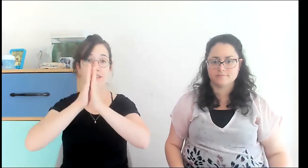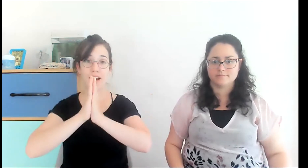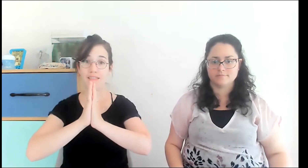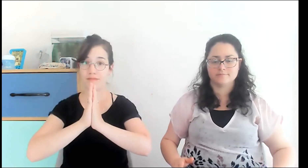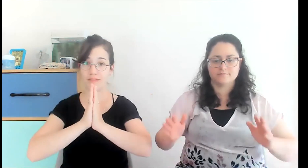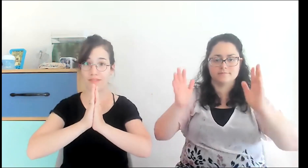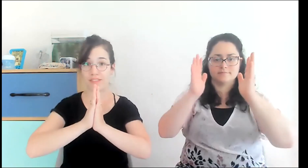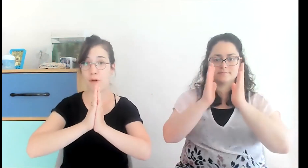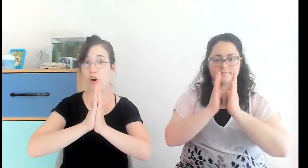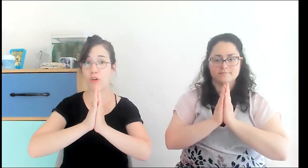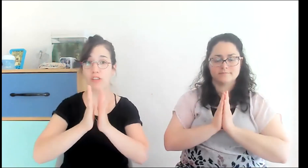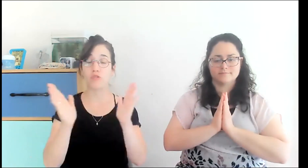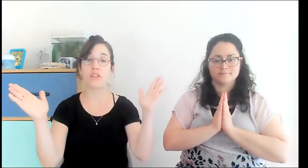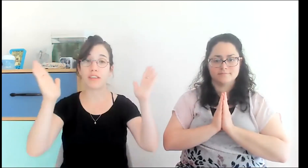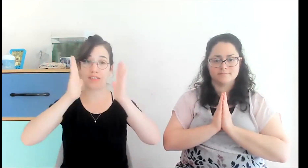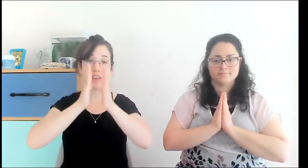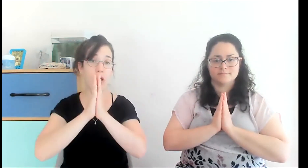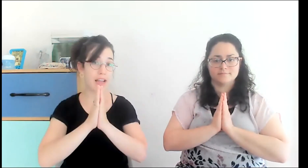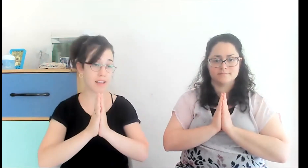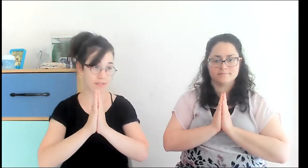תקווה. זה מאוד מאוד אינטואיטיבי, אוקיי? תקווה.